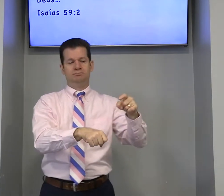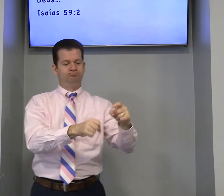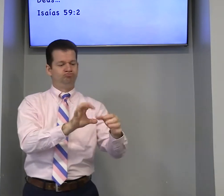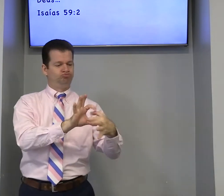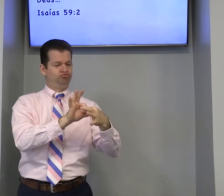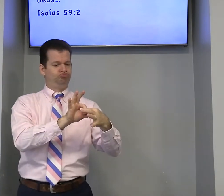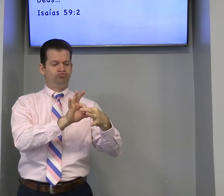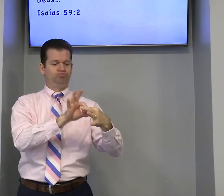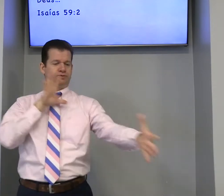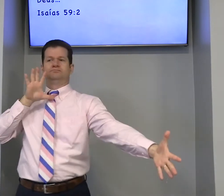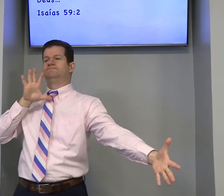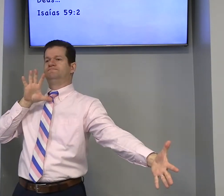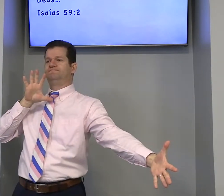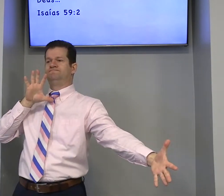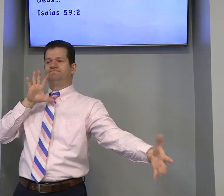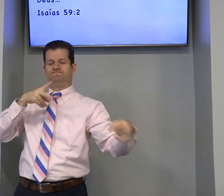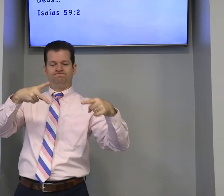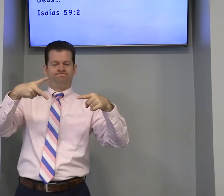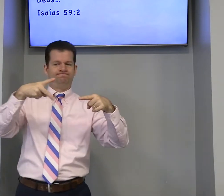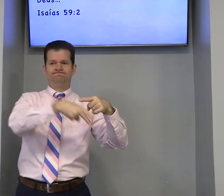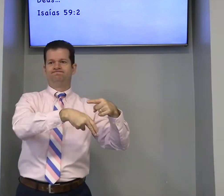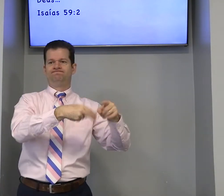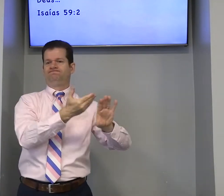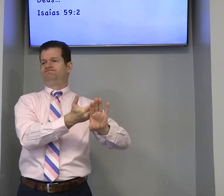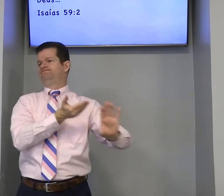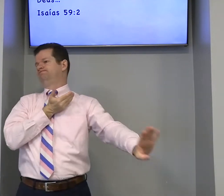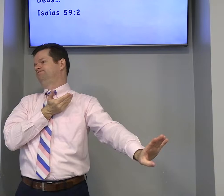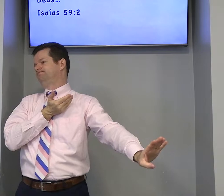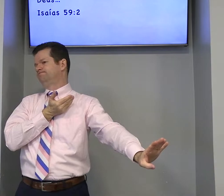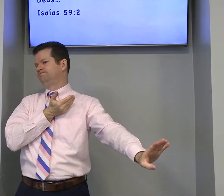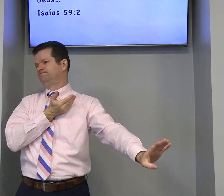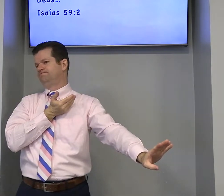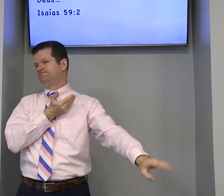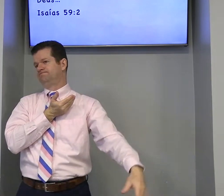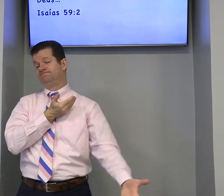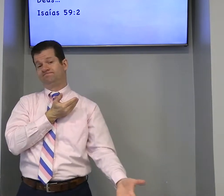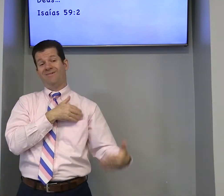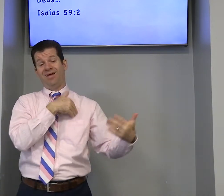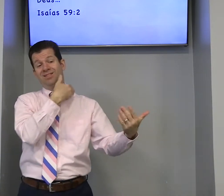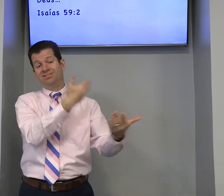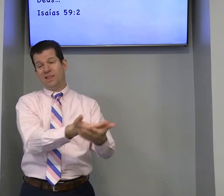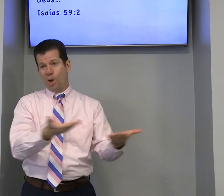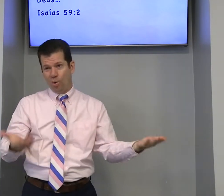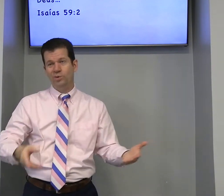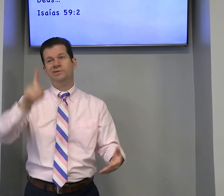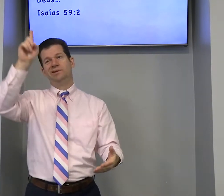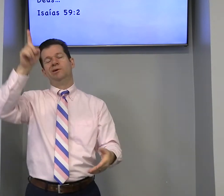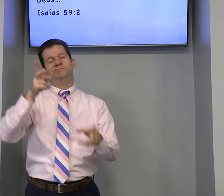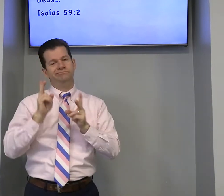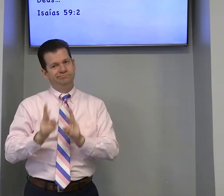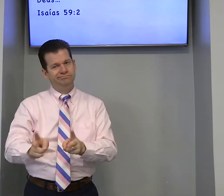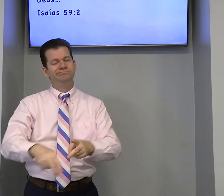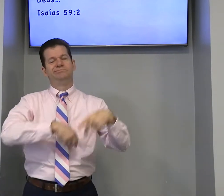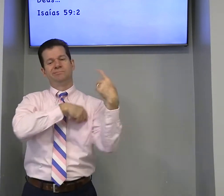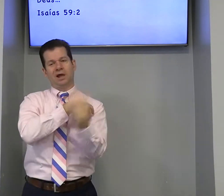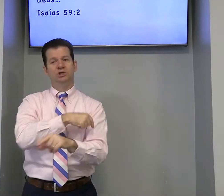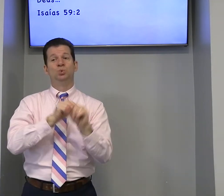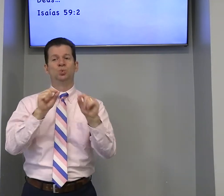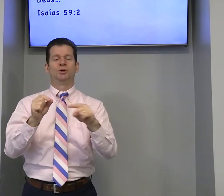para pecar. E na hora cortou essa comunhão com Deus. Até hoje, Deus